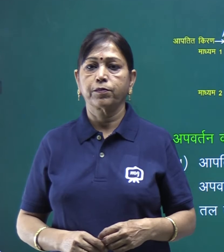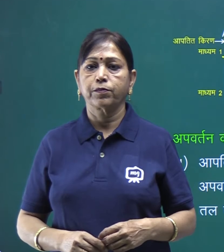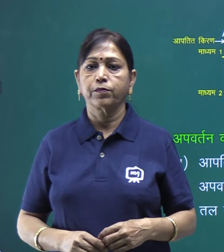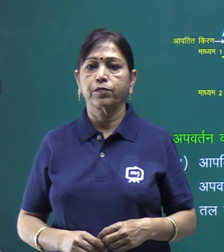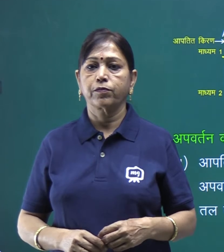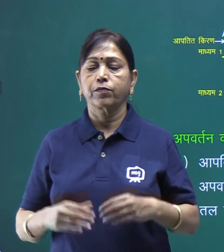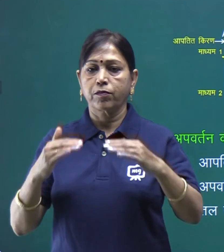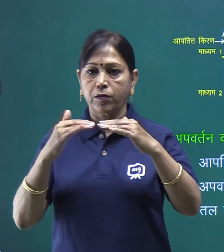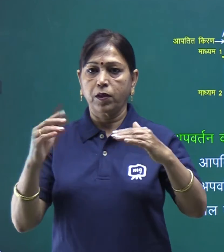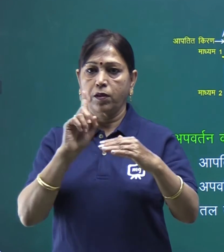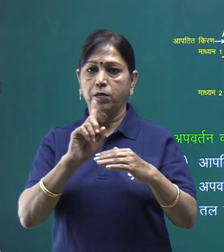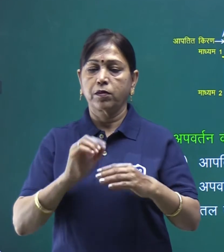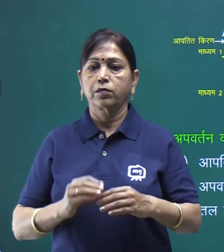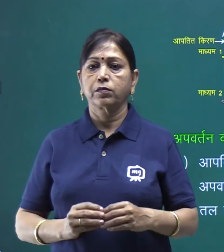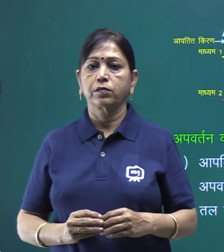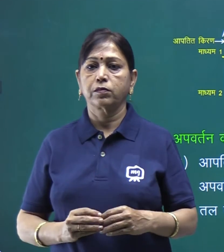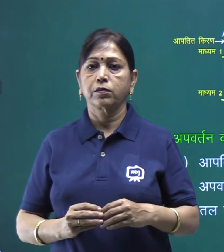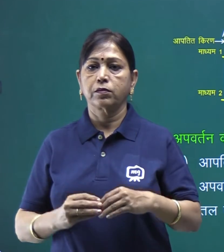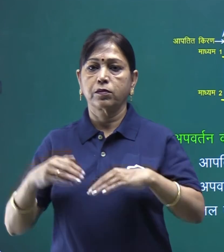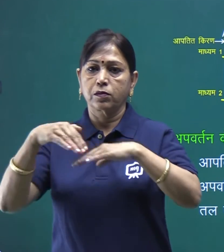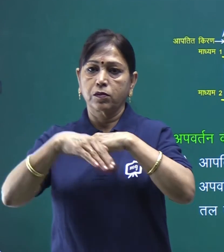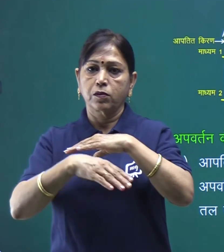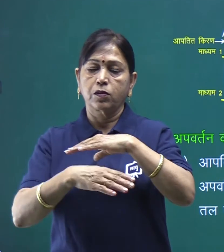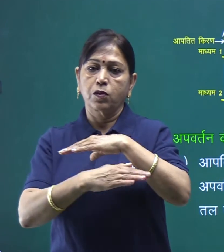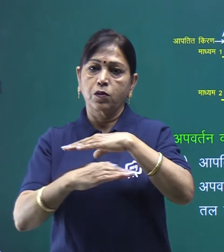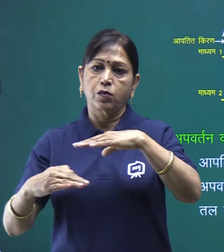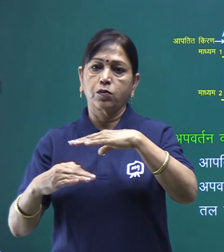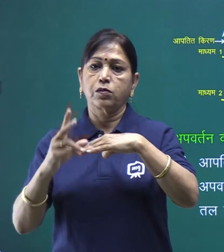यह माध्यम 1, यह माध्यम 2,